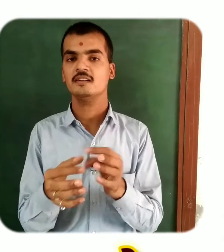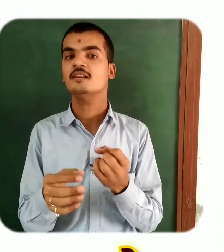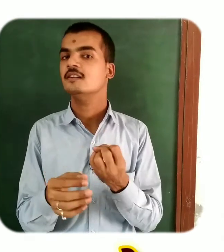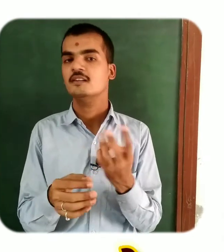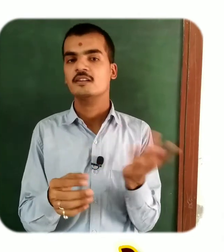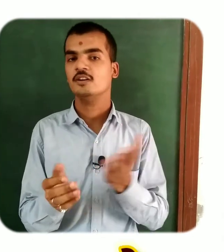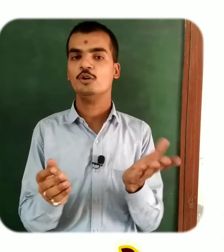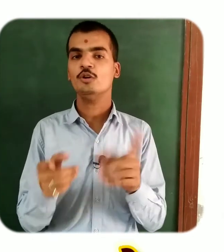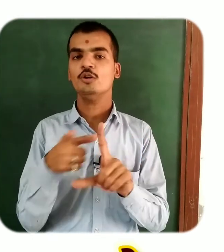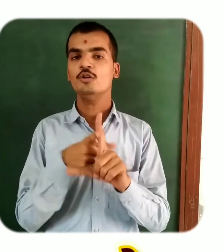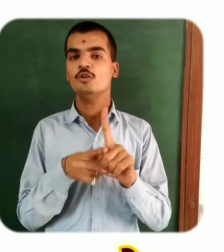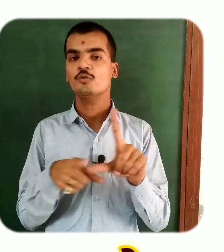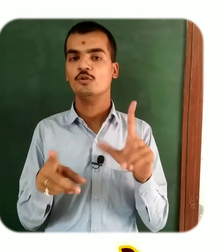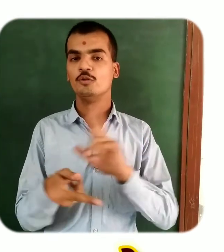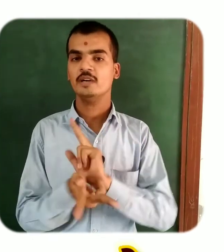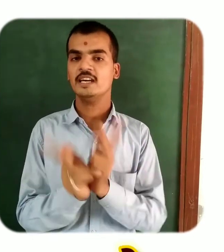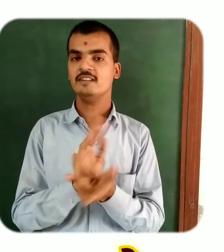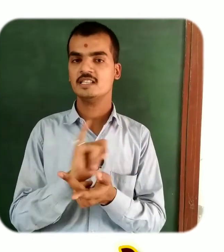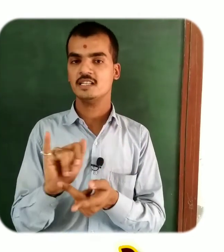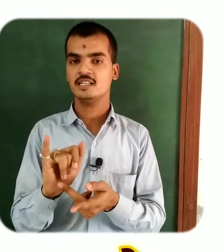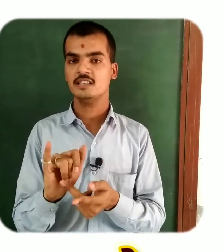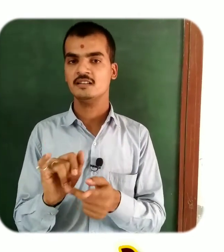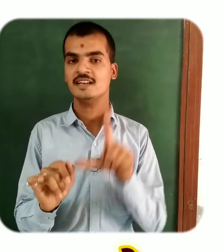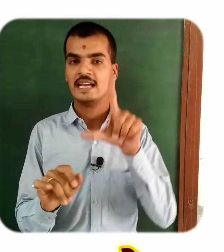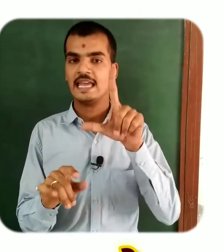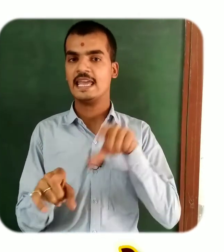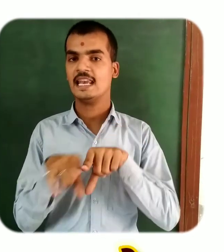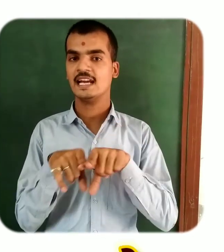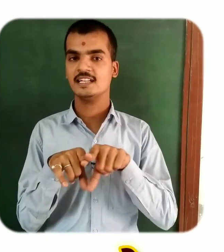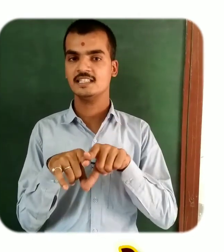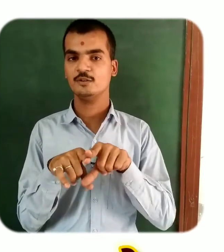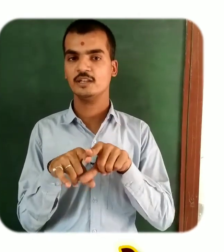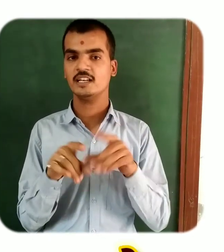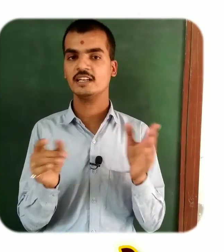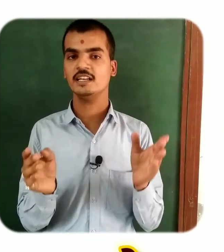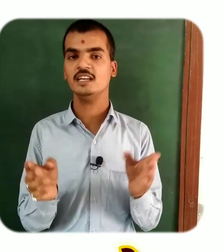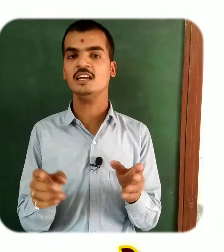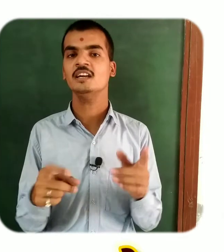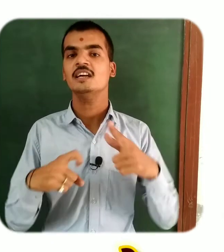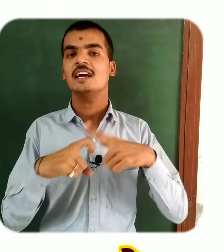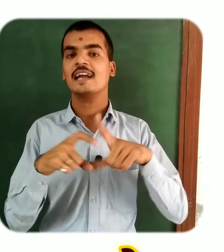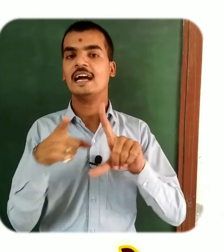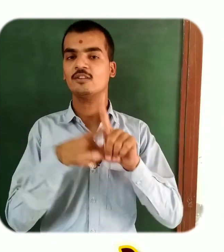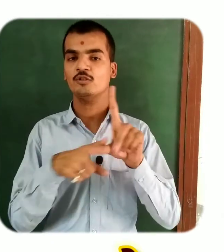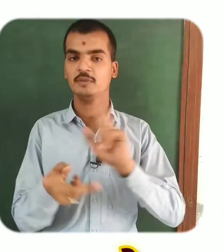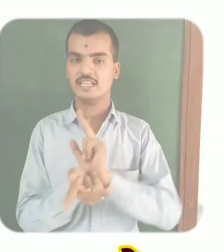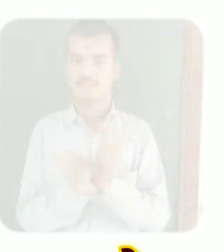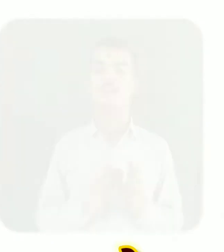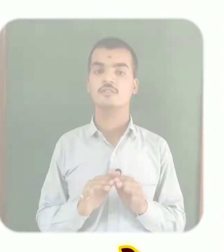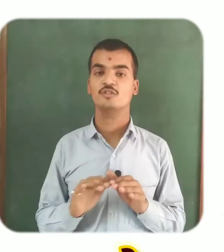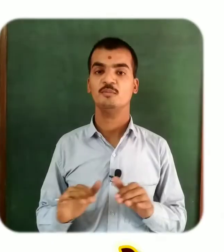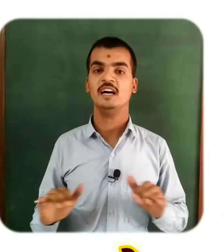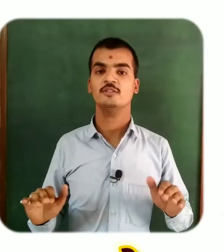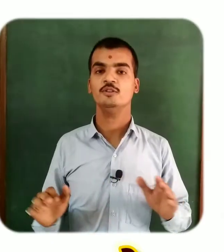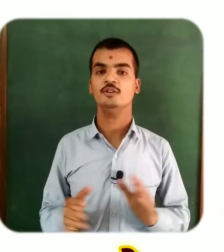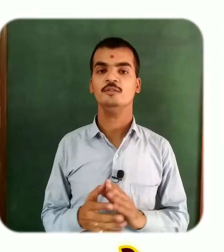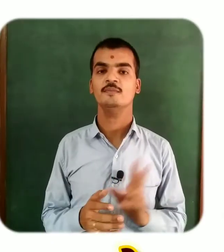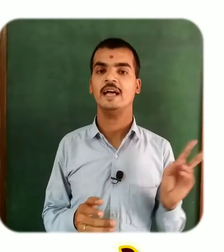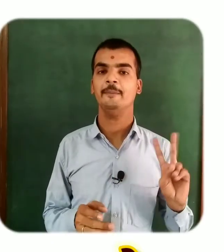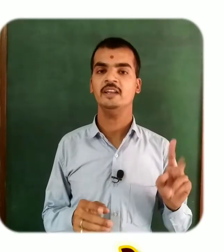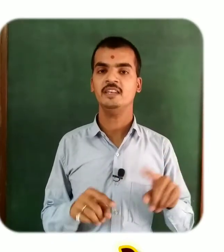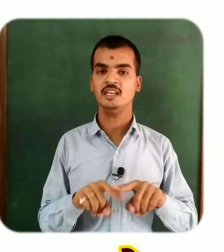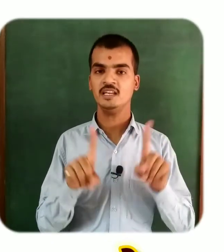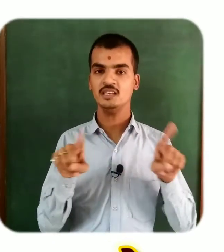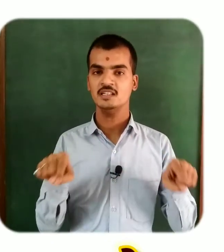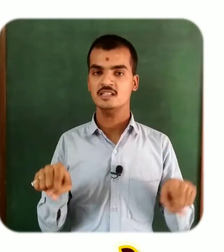થઈને કયો ખૂણો બનાવે છે? એલ આકાર જેવો, એટલે કે કાટકોણ બનાવે છે. તો બાળકો,